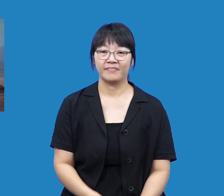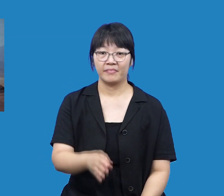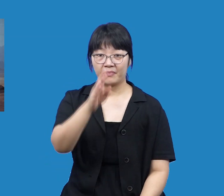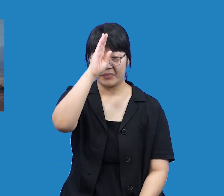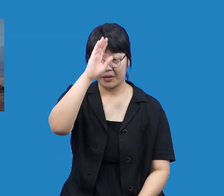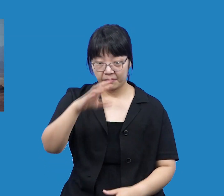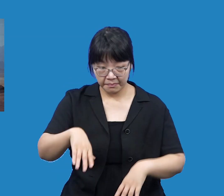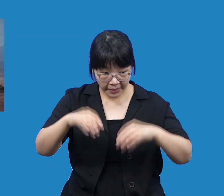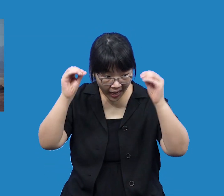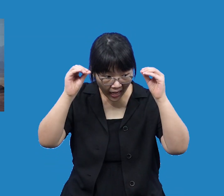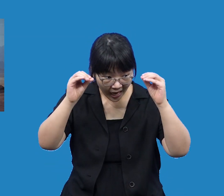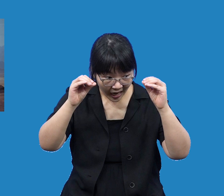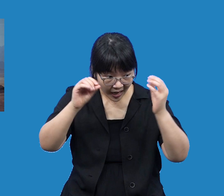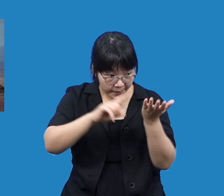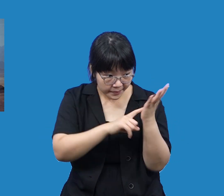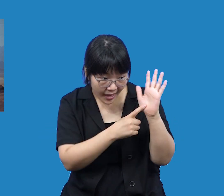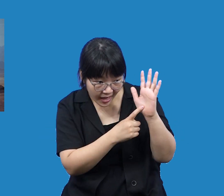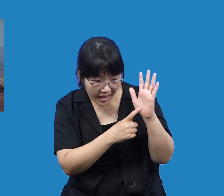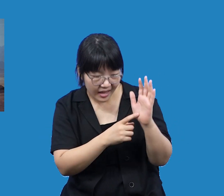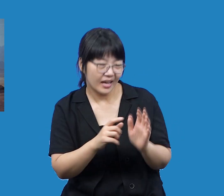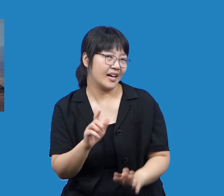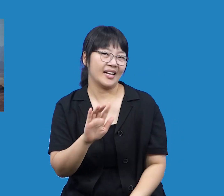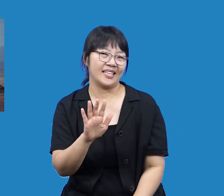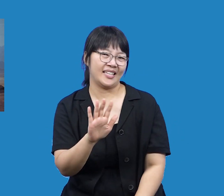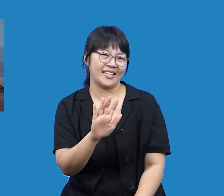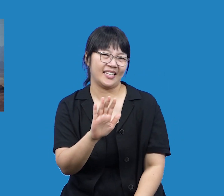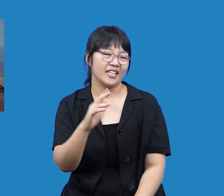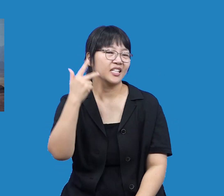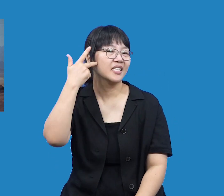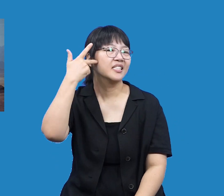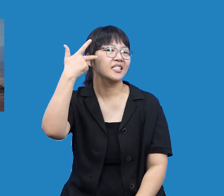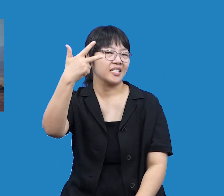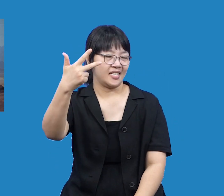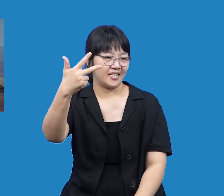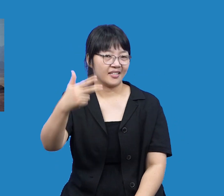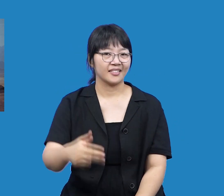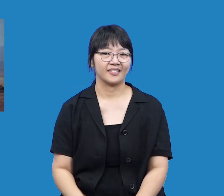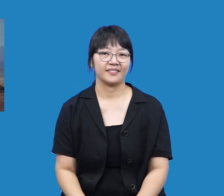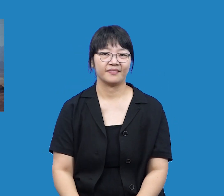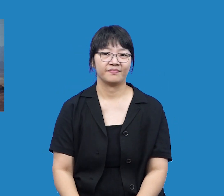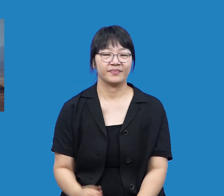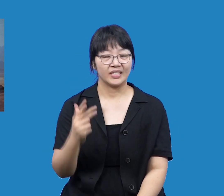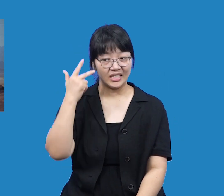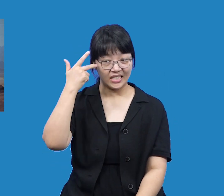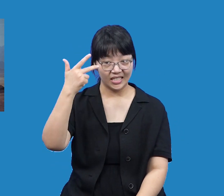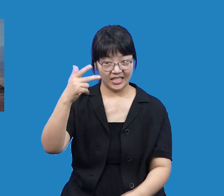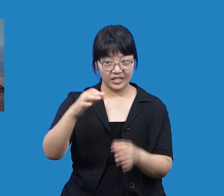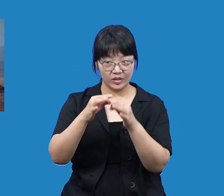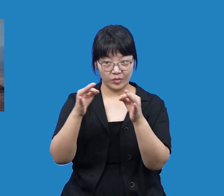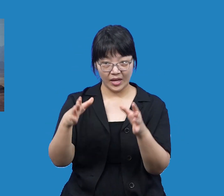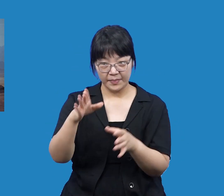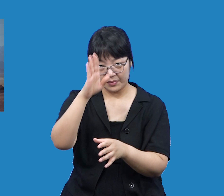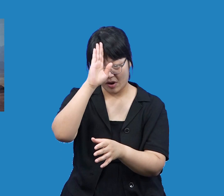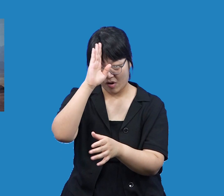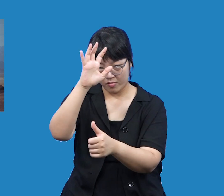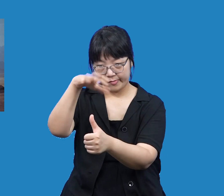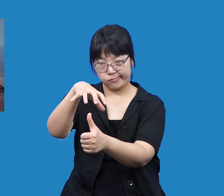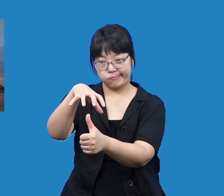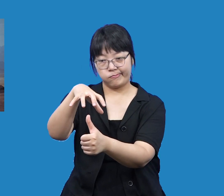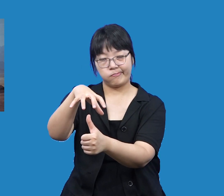나병이 물러가도록 하신 것은 아니에요. 일주일간은 그 나병 가운데 고통 속에 머물게